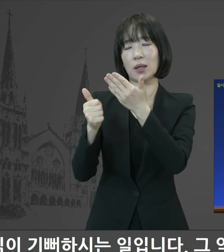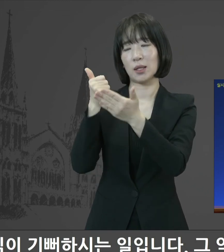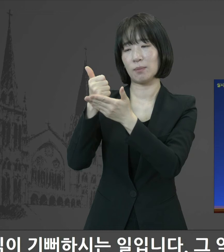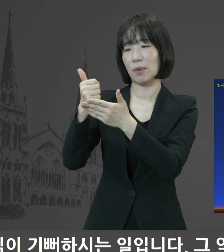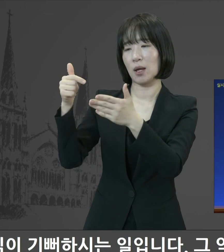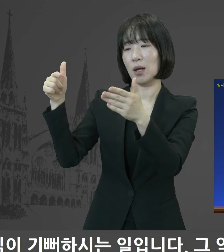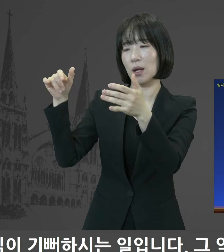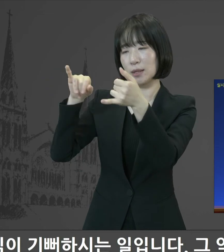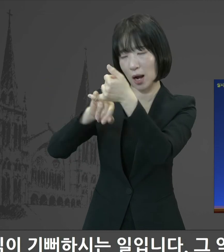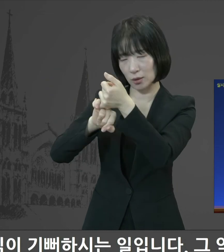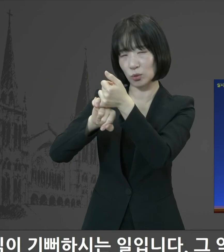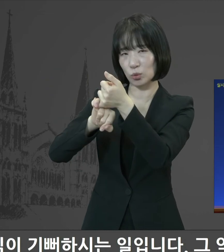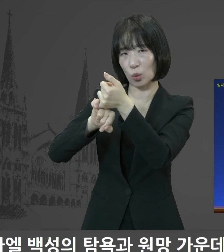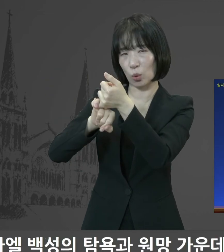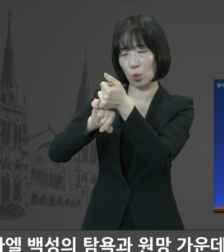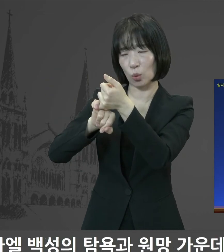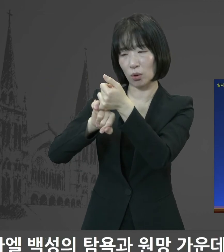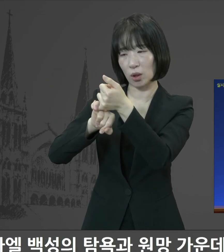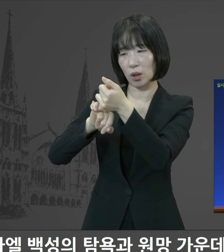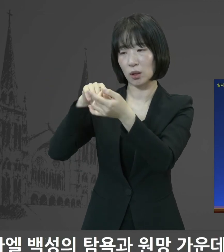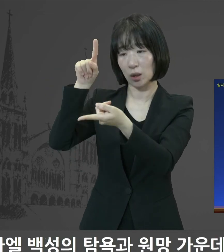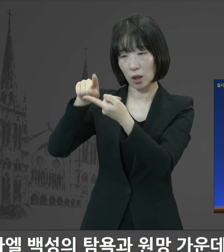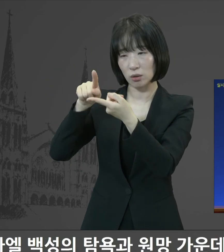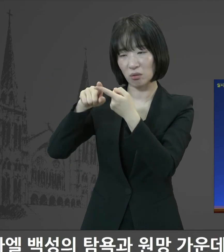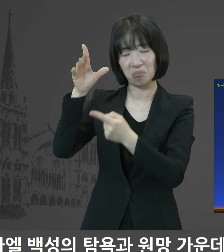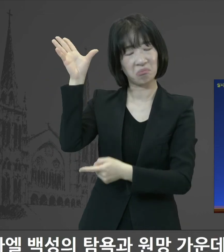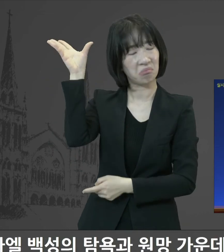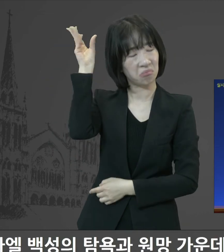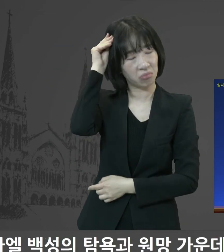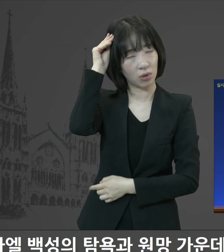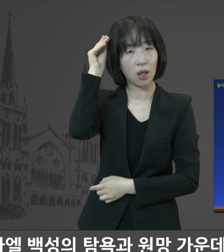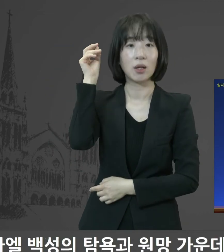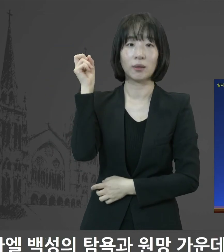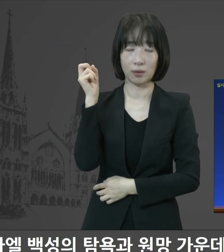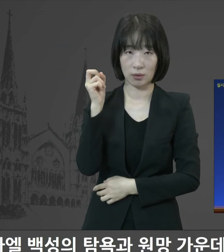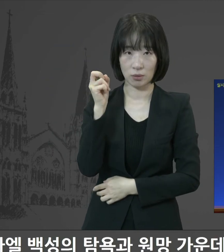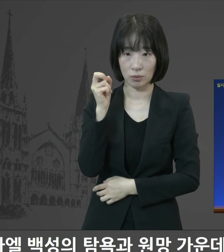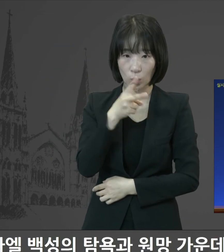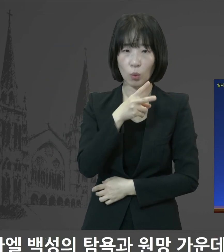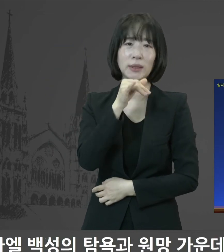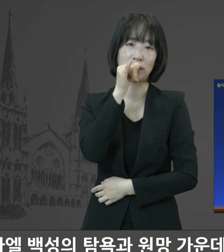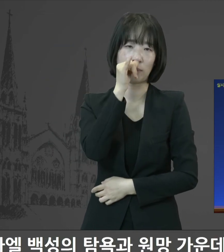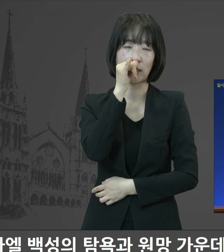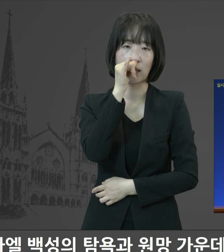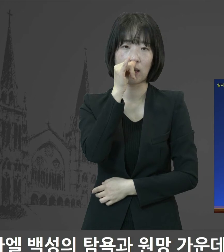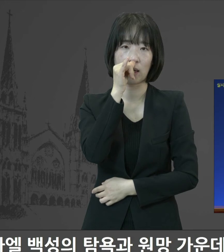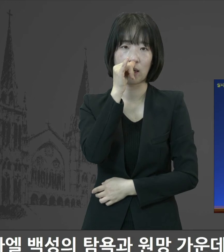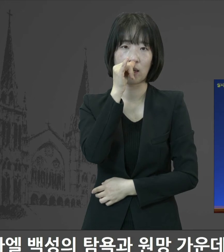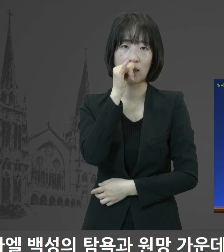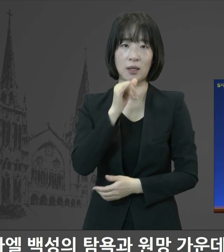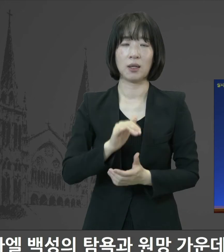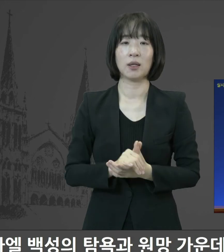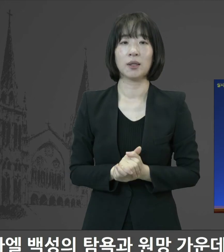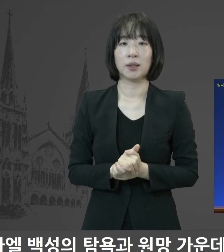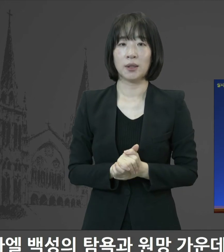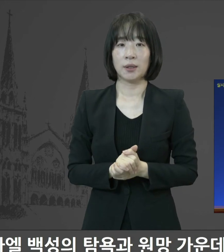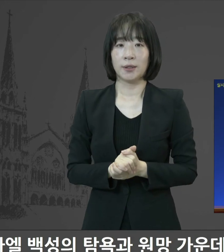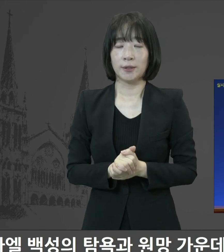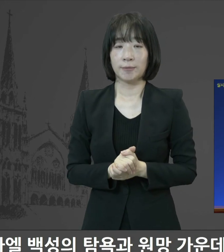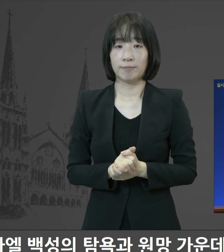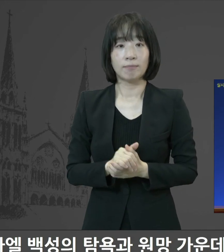무지한 것이라는 이런 외적 현상, 그 현상 뒤에 숨겨져 있는 게 하나 또 있습니다.